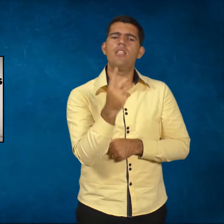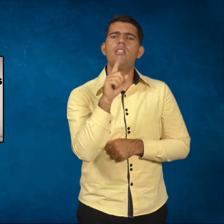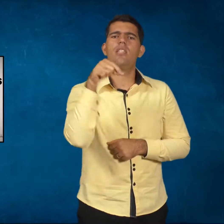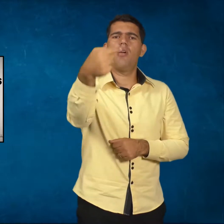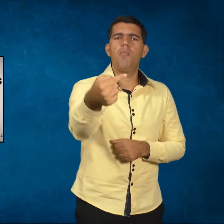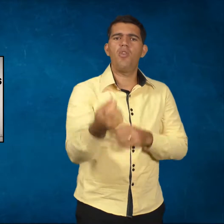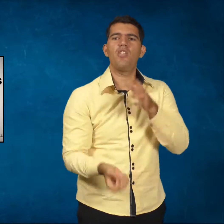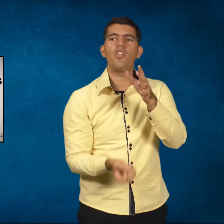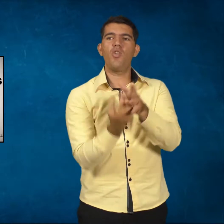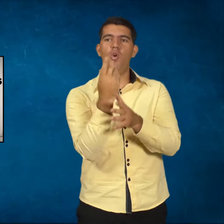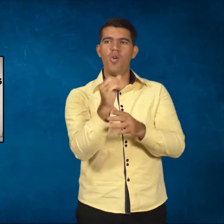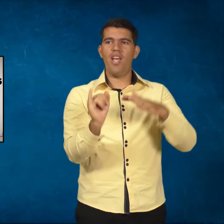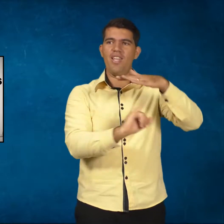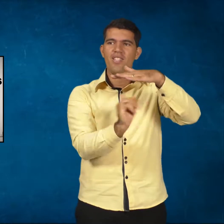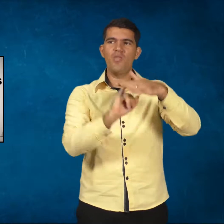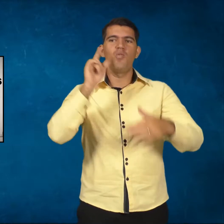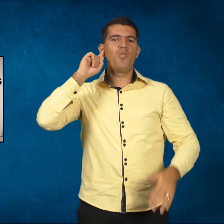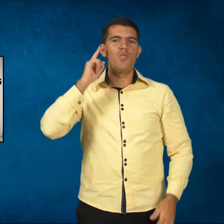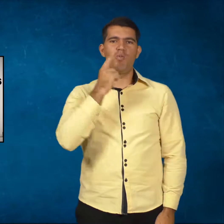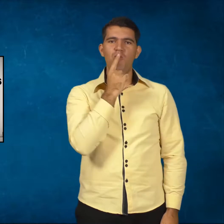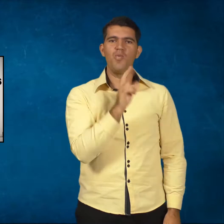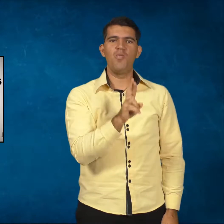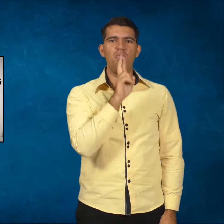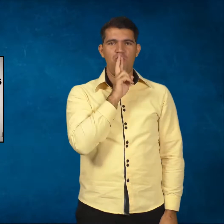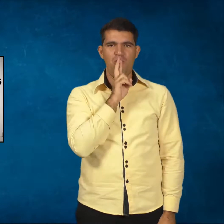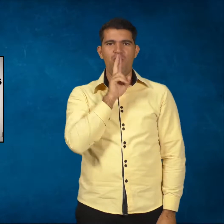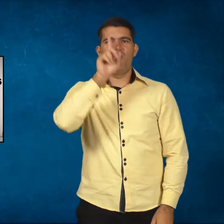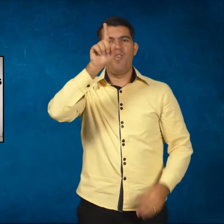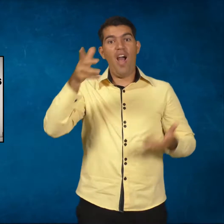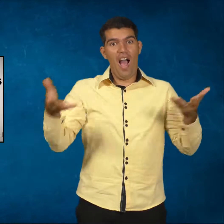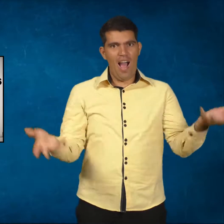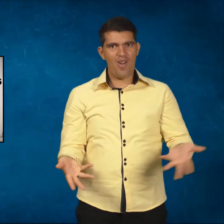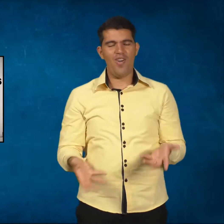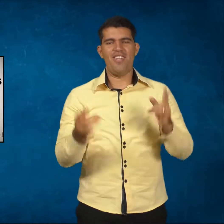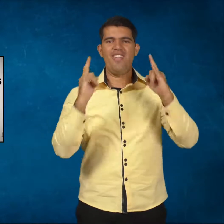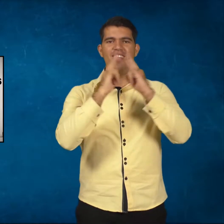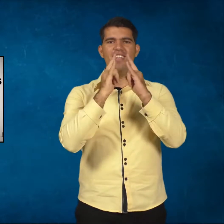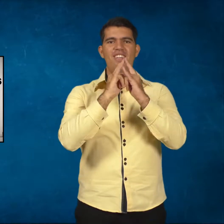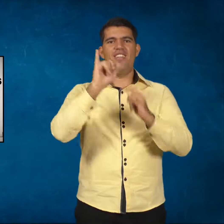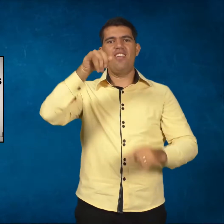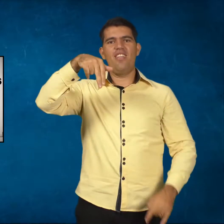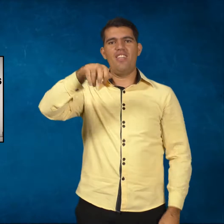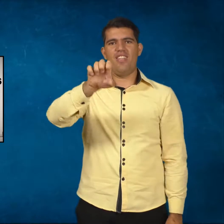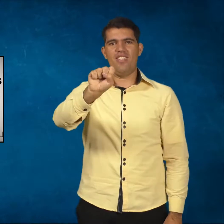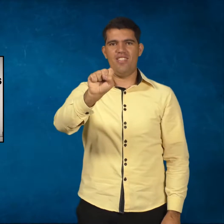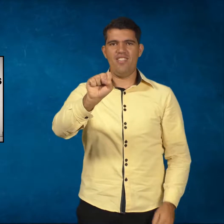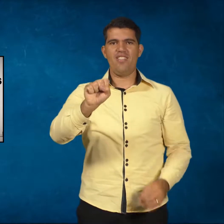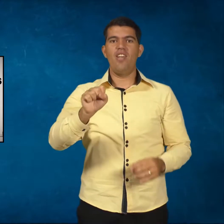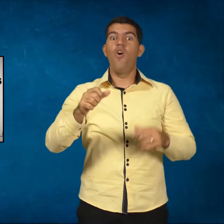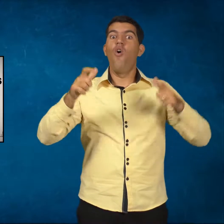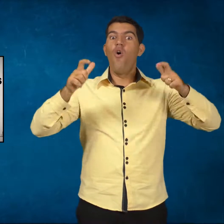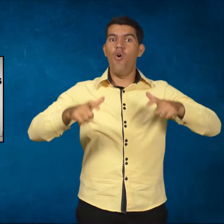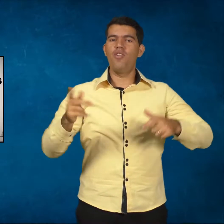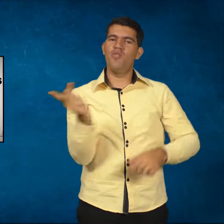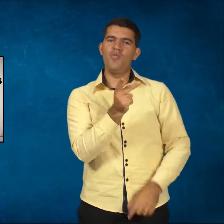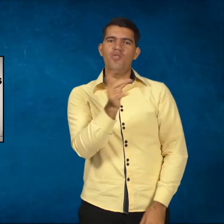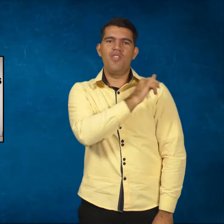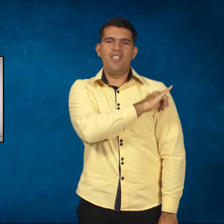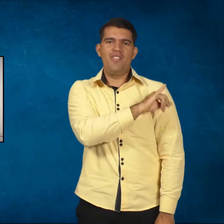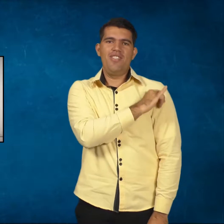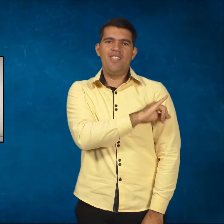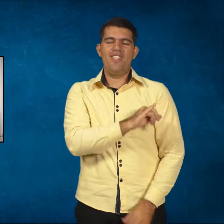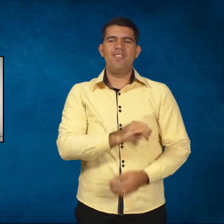do Instituto dos Surdos Mudos, atual Instituto Nacional de Educação de Surdos, ambos na cidade do Rio de